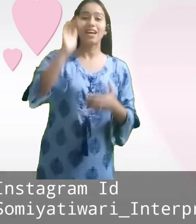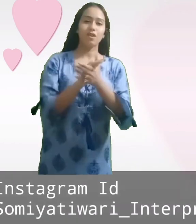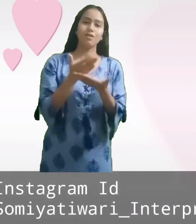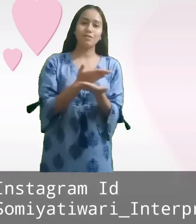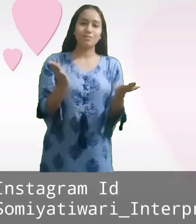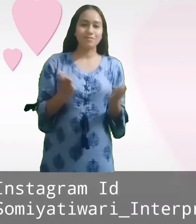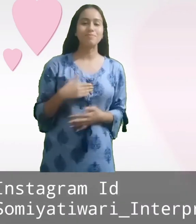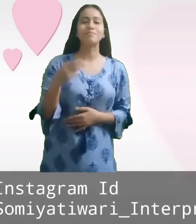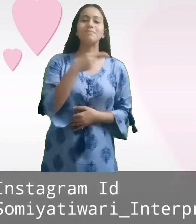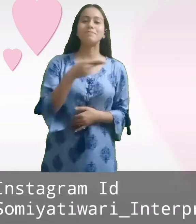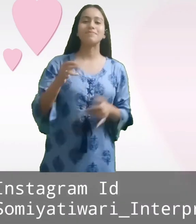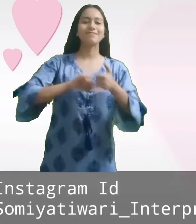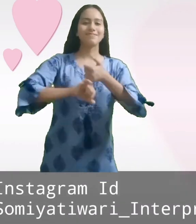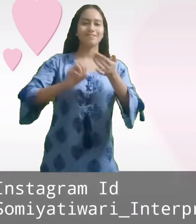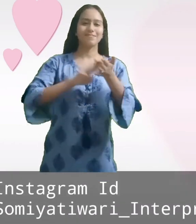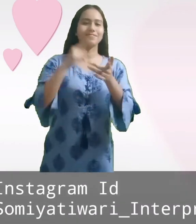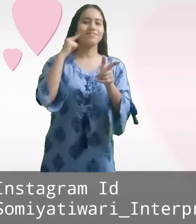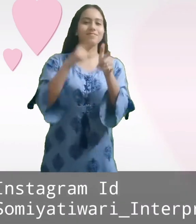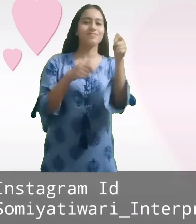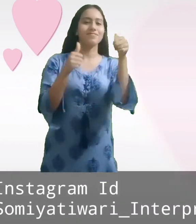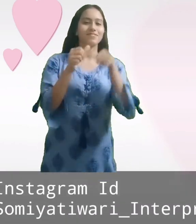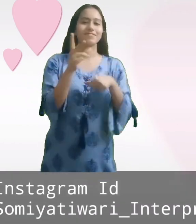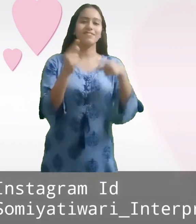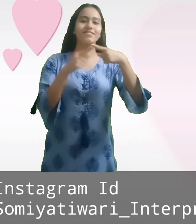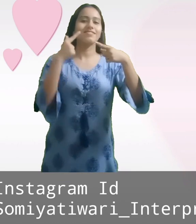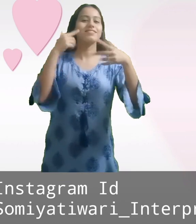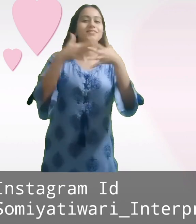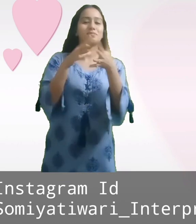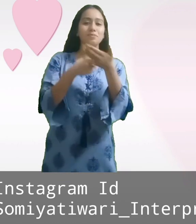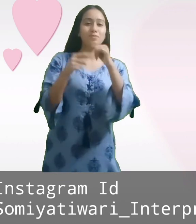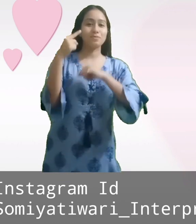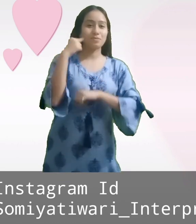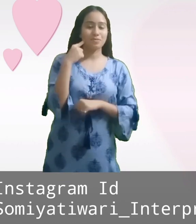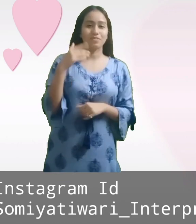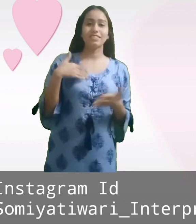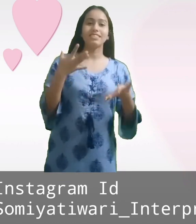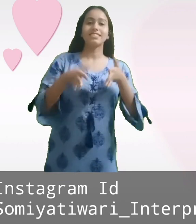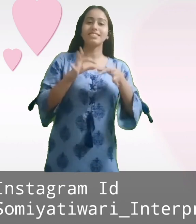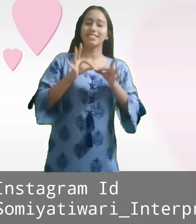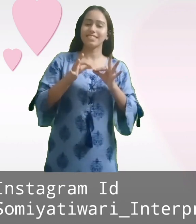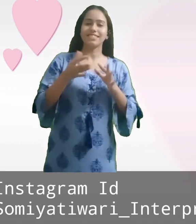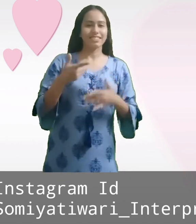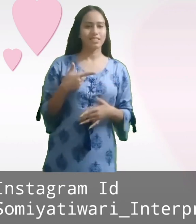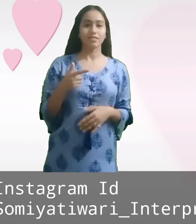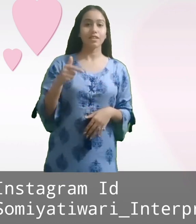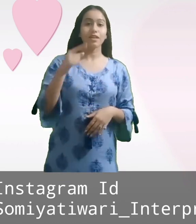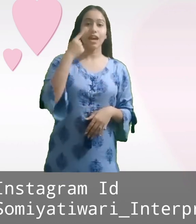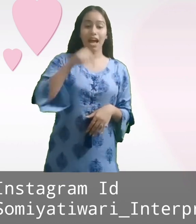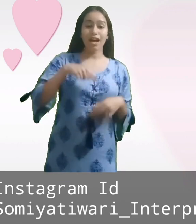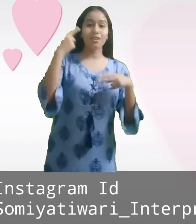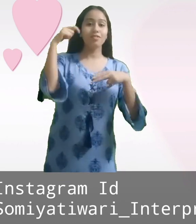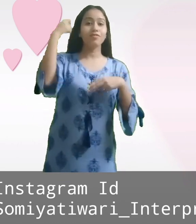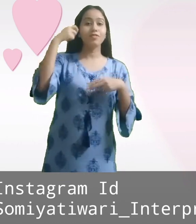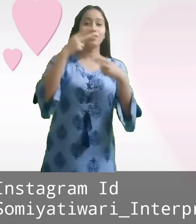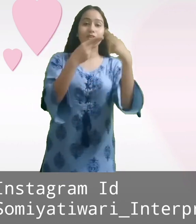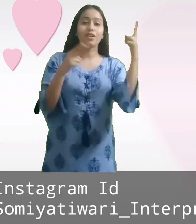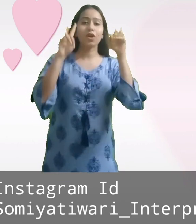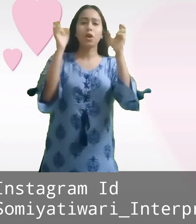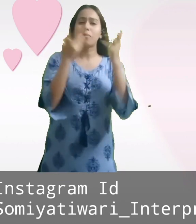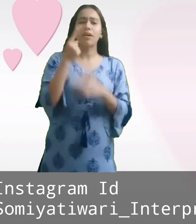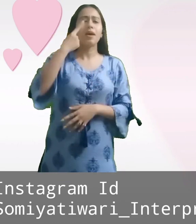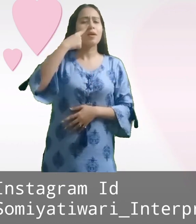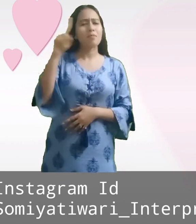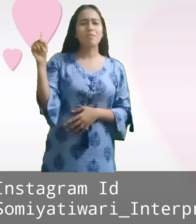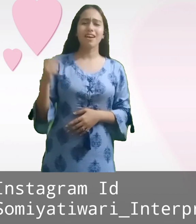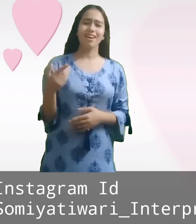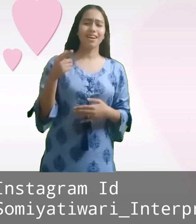हेलो फ्रेंड्स, मेरा नाम है सौम्या तिवारी। मैं साइन लैंग्वेज इंटरप्रेटर हूँ। आज की वीडियो है माँ के ऊपर। आप लोग अपनी माँ से तो बहुत प्यार करते ही होंगे, मैं भी अपनी माँ